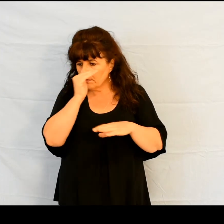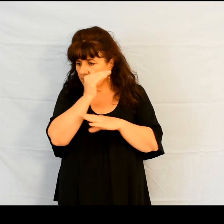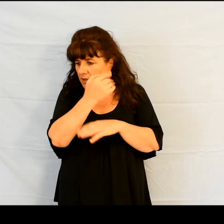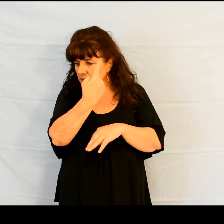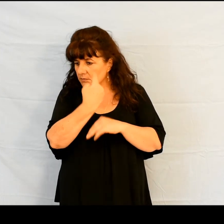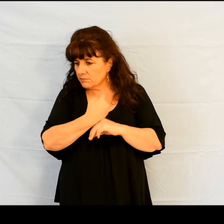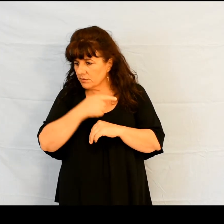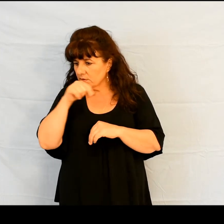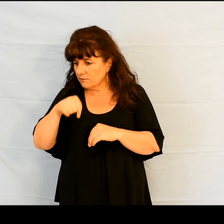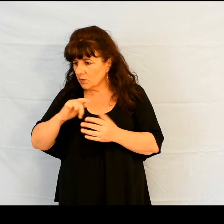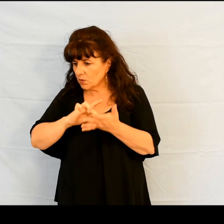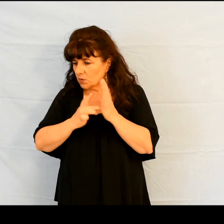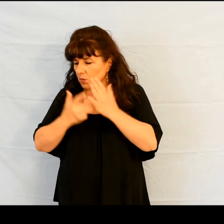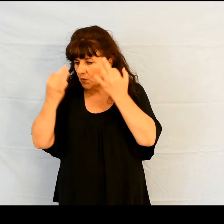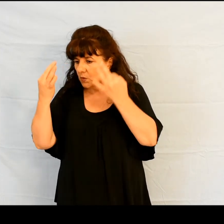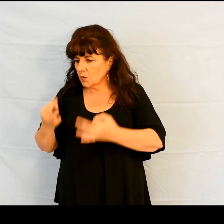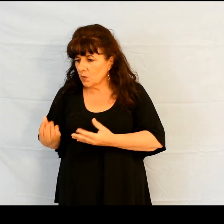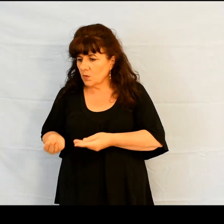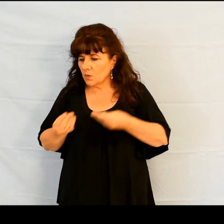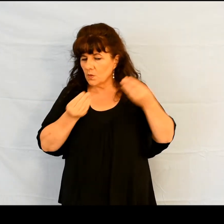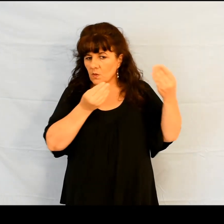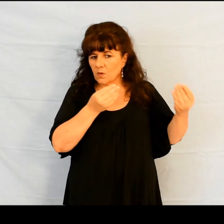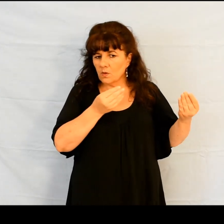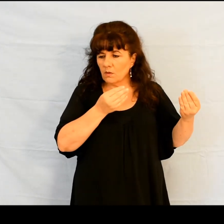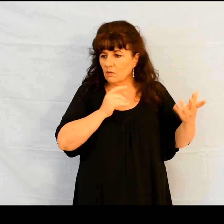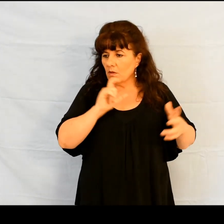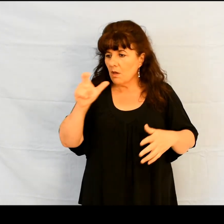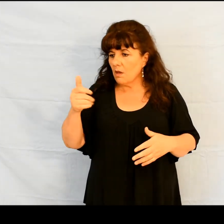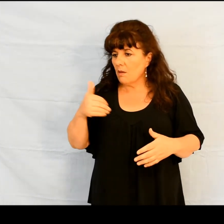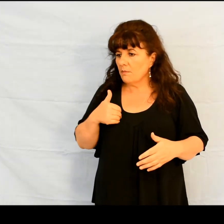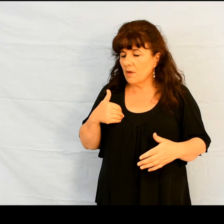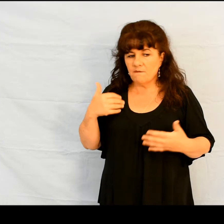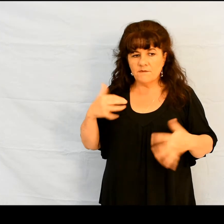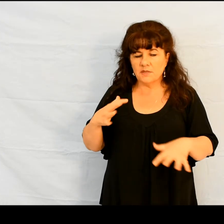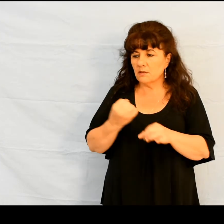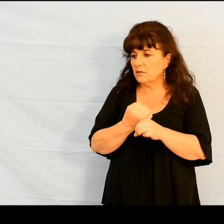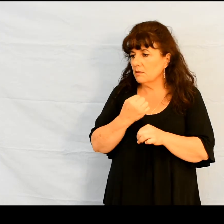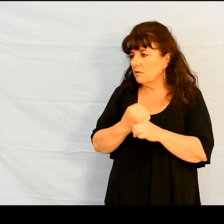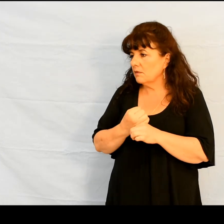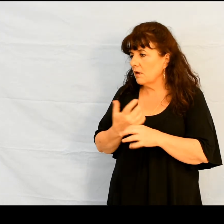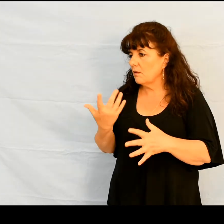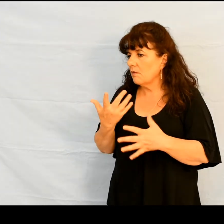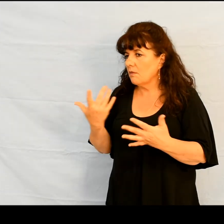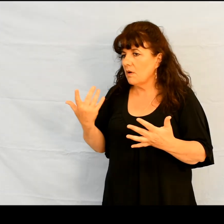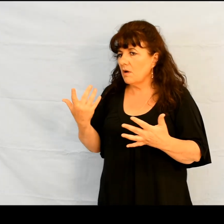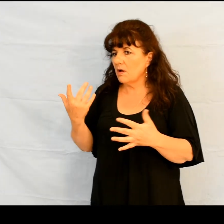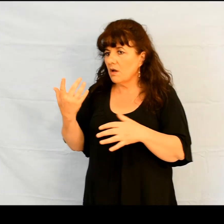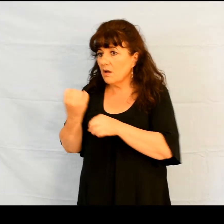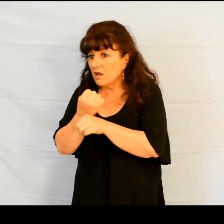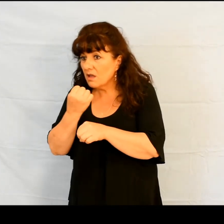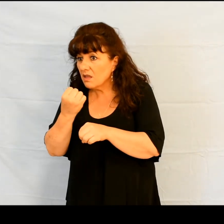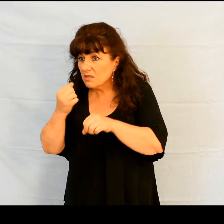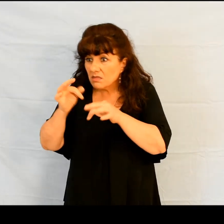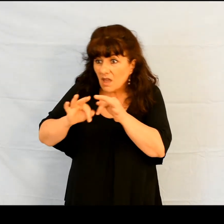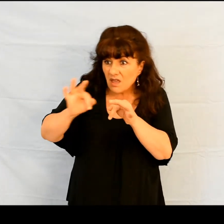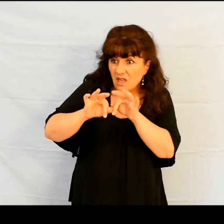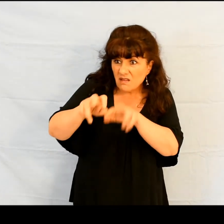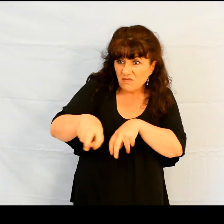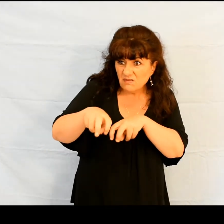Travailler la terre ? Je n'en ai pas la force. Mendier ? J'aurais honte. Je sais ce que je vais